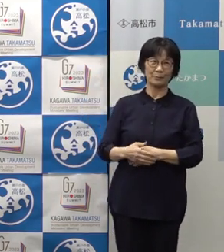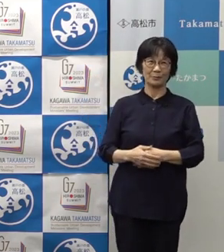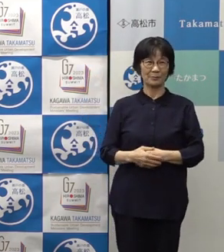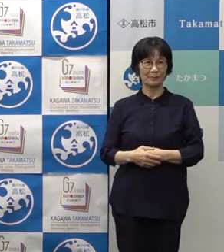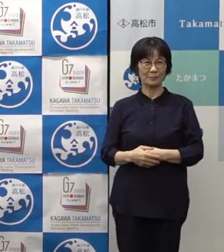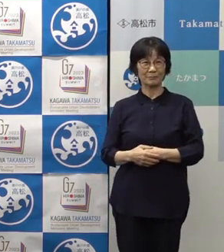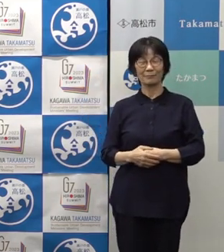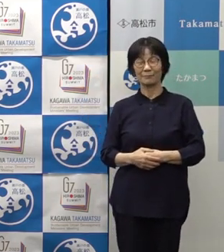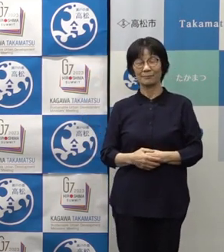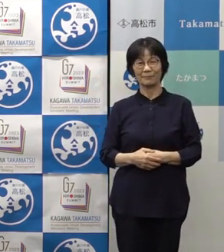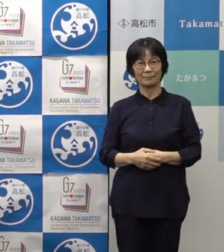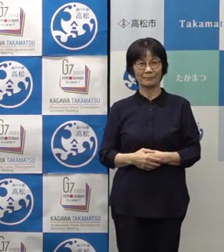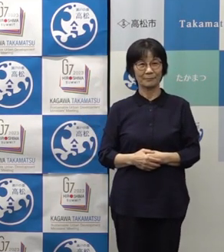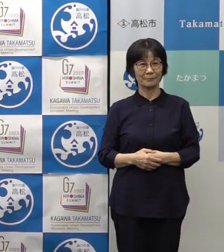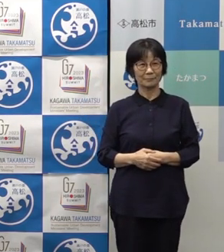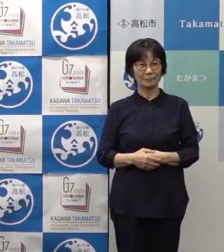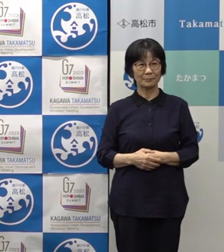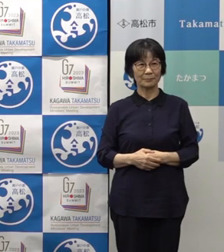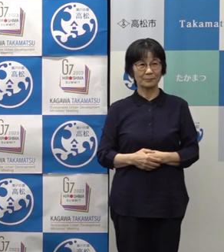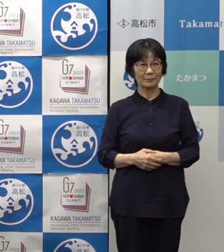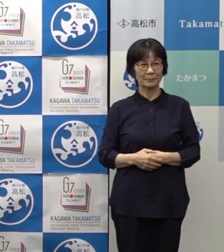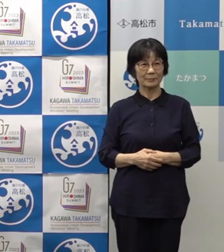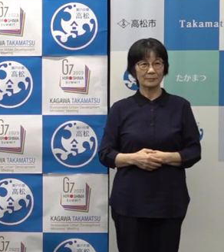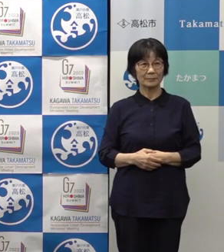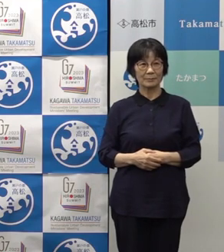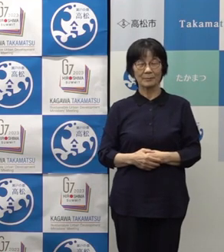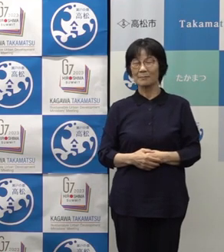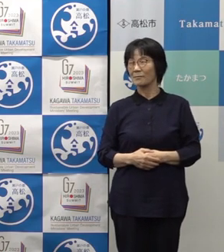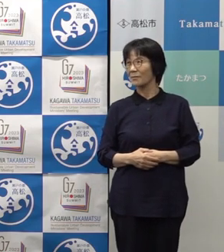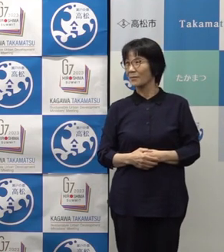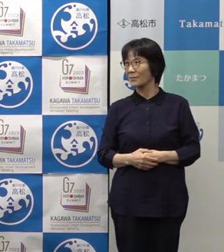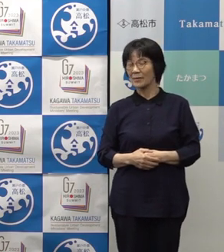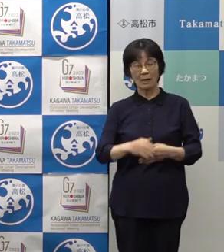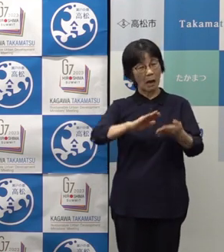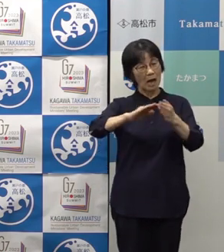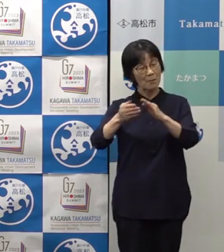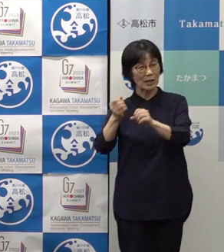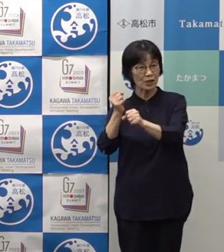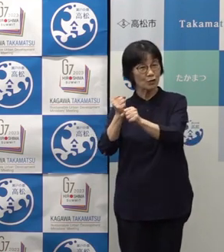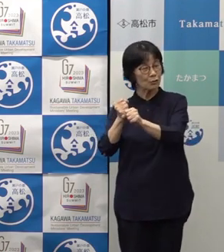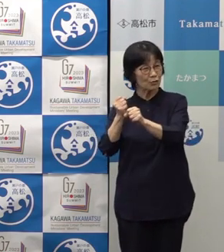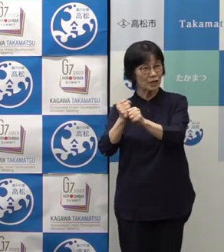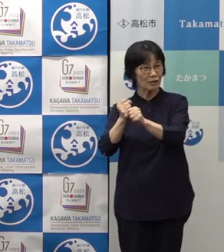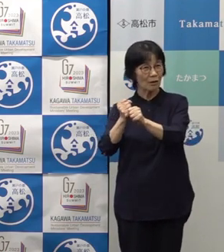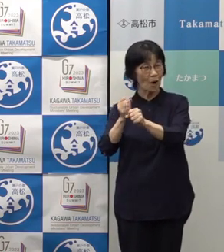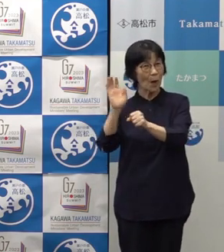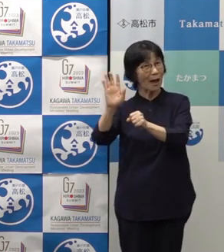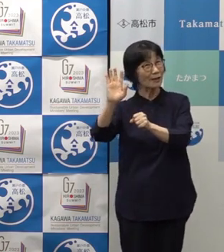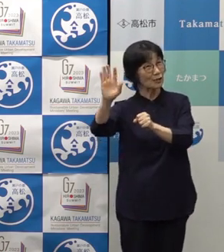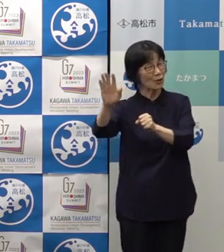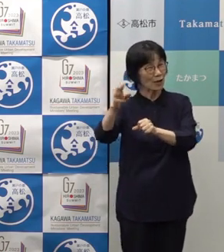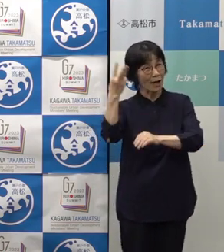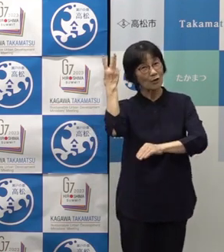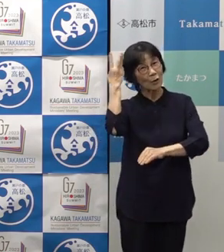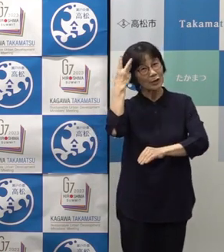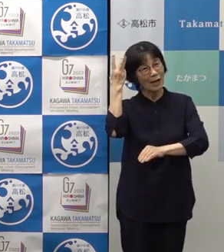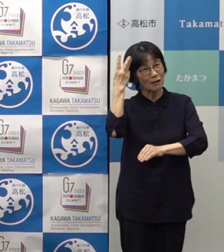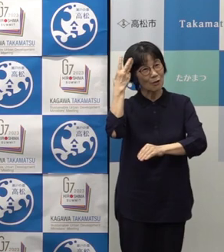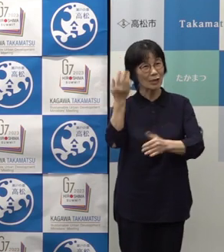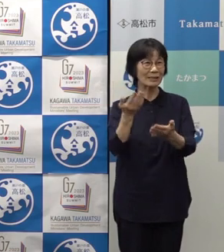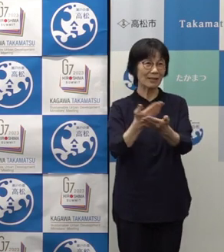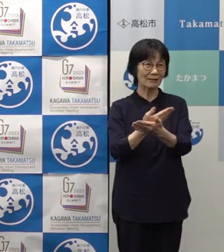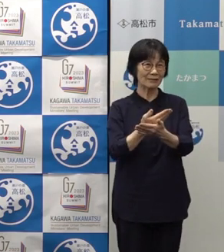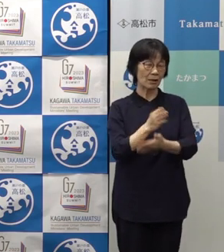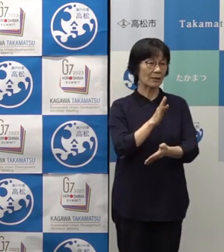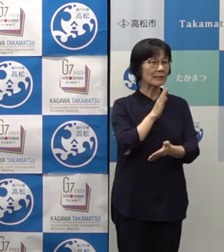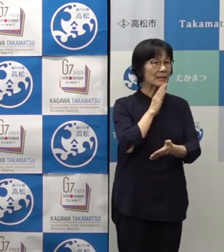確認できるということでございまして、まあ、非常に街づくりの将来のサポートを考えている上で、実際仕事の上